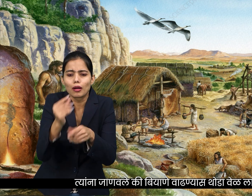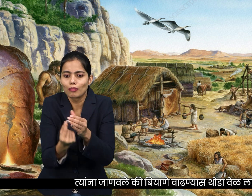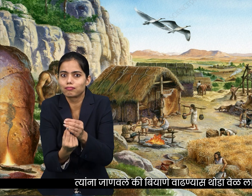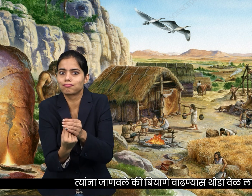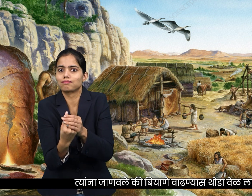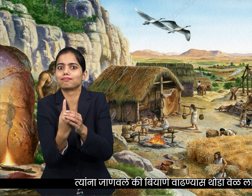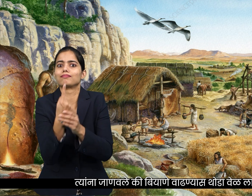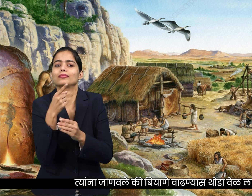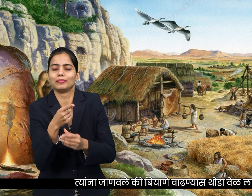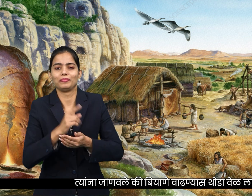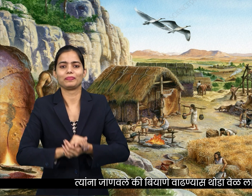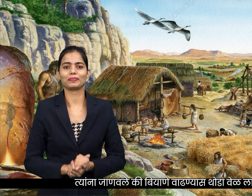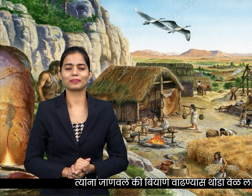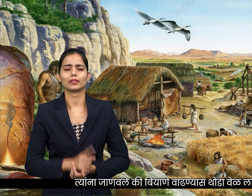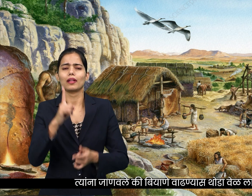लागतो.